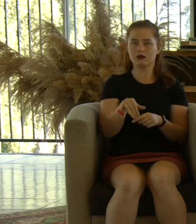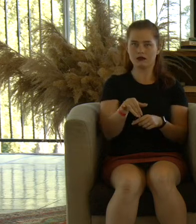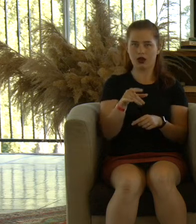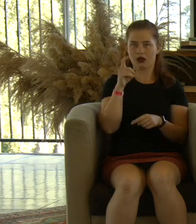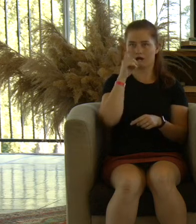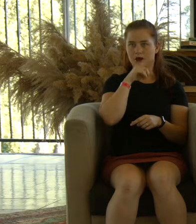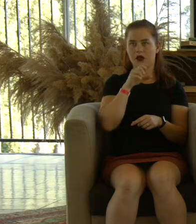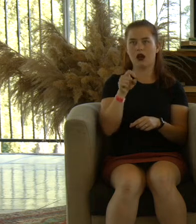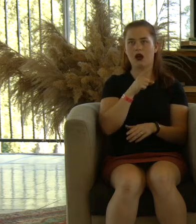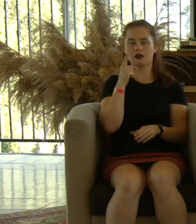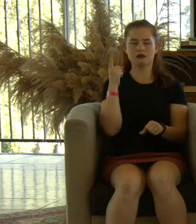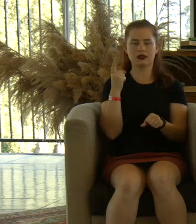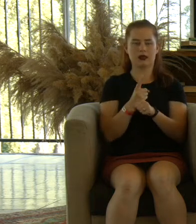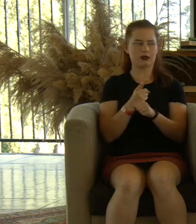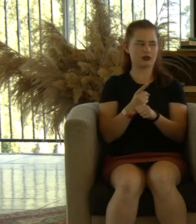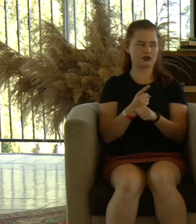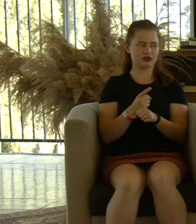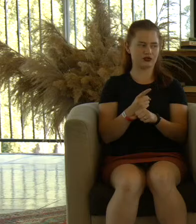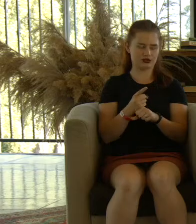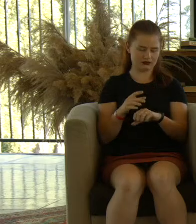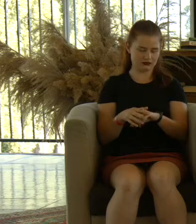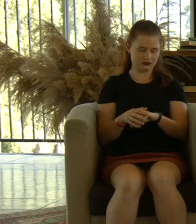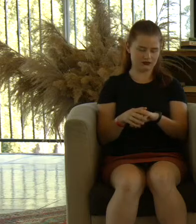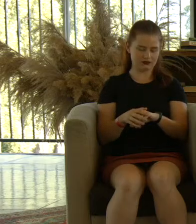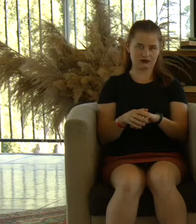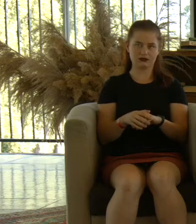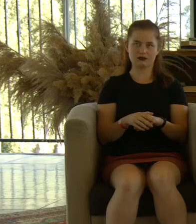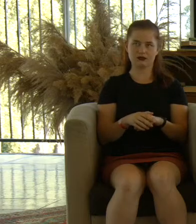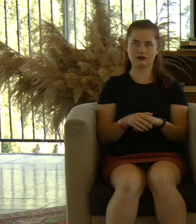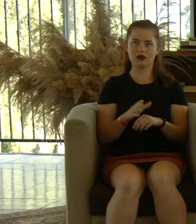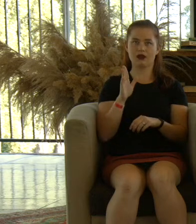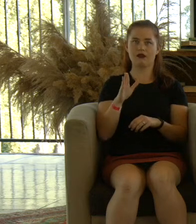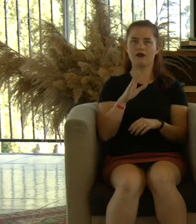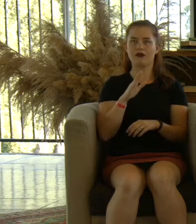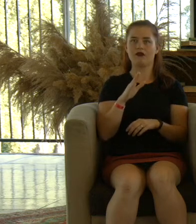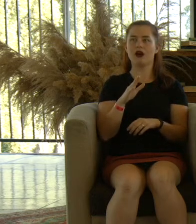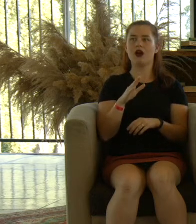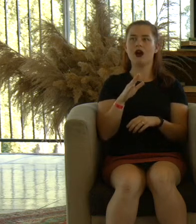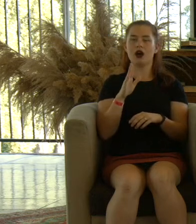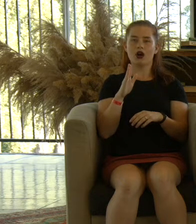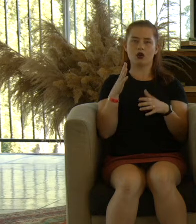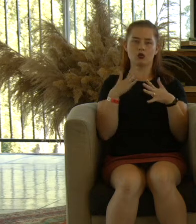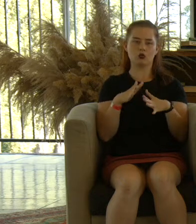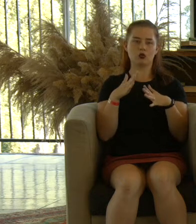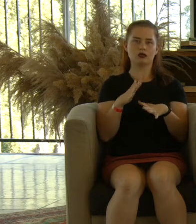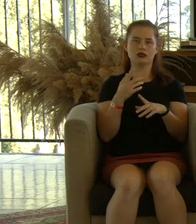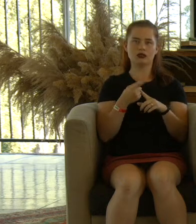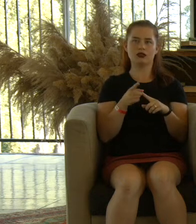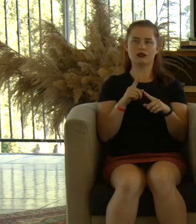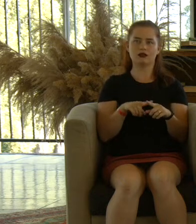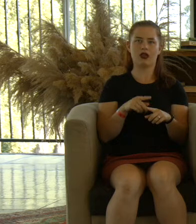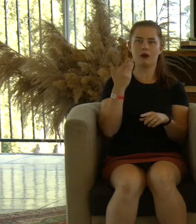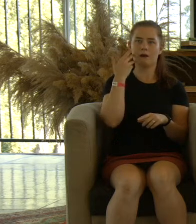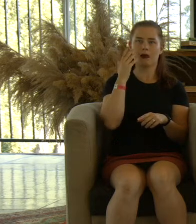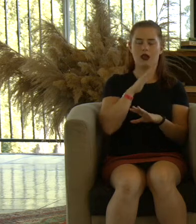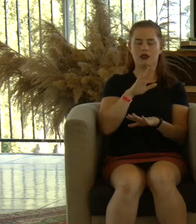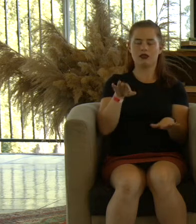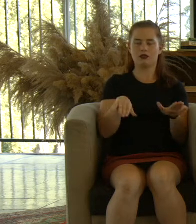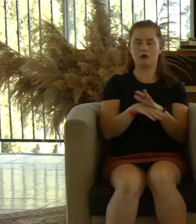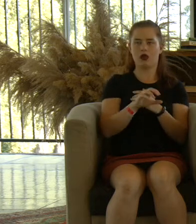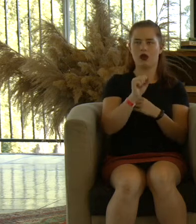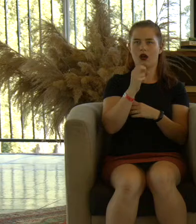А запрещено. Это подакцизный товар. В Грузии это не подакцизный товар, в Молдове, да, в Сене это не подакцизный